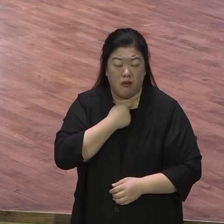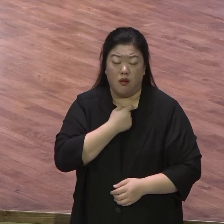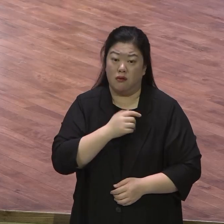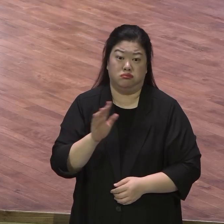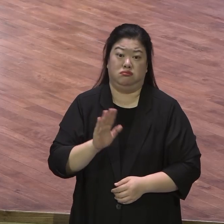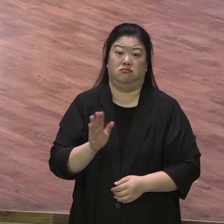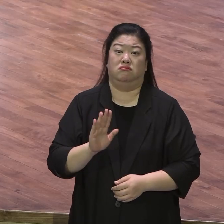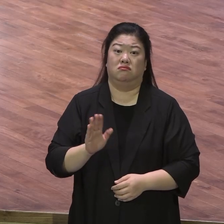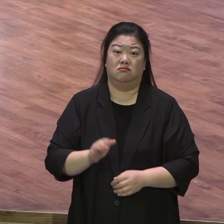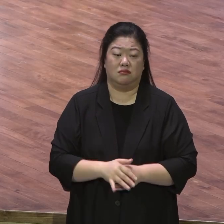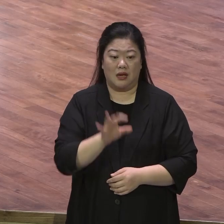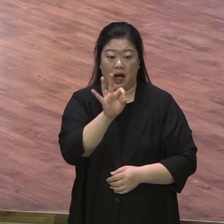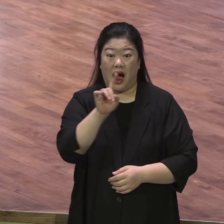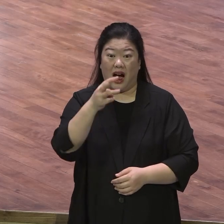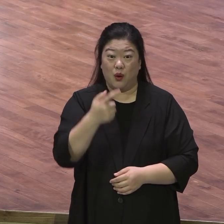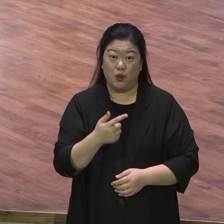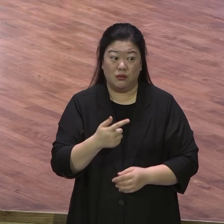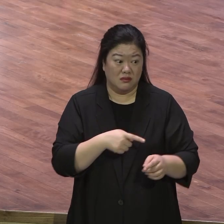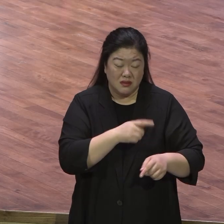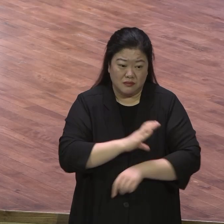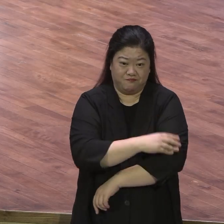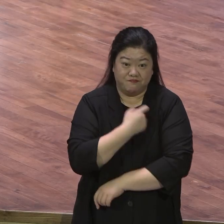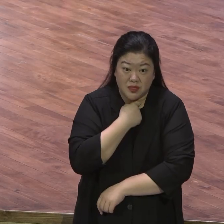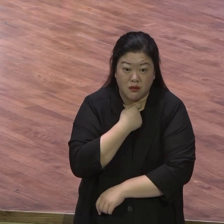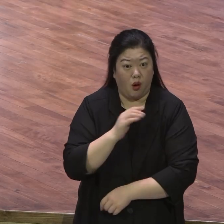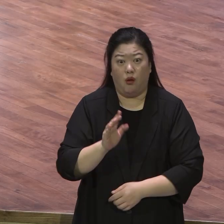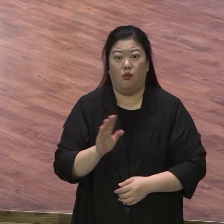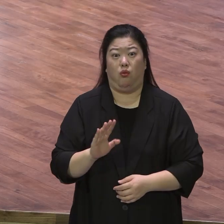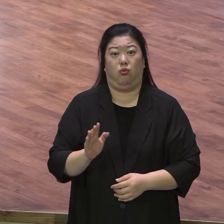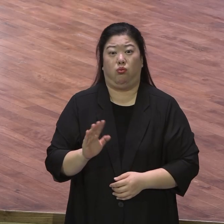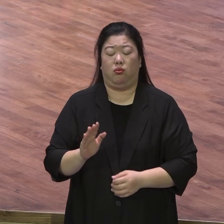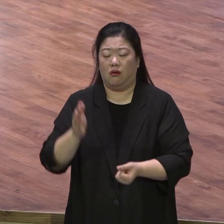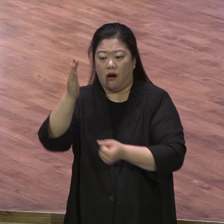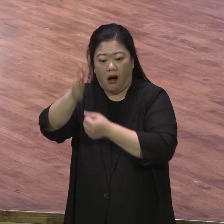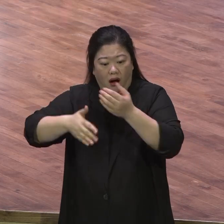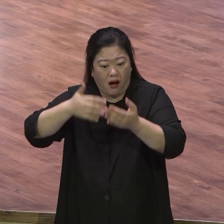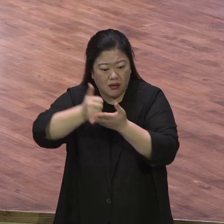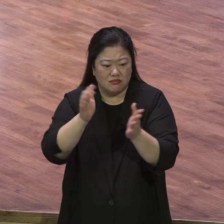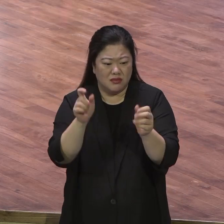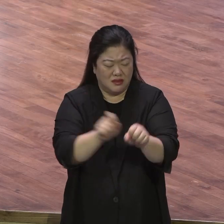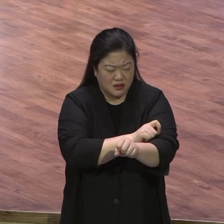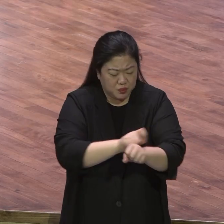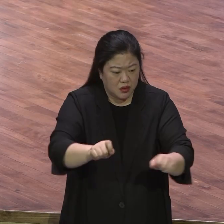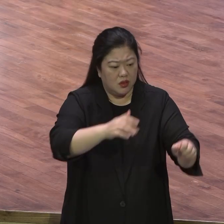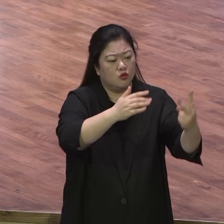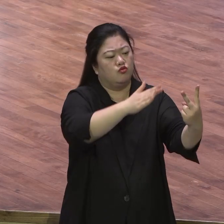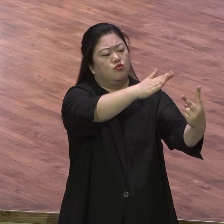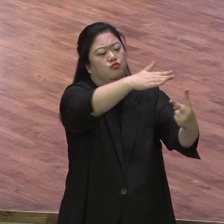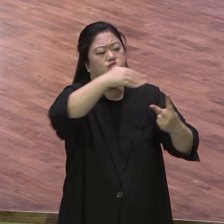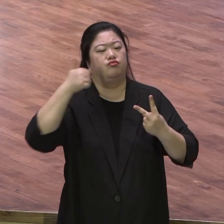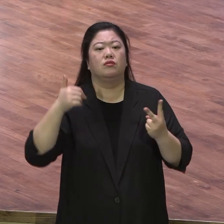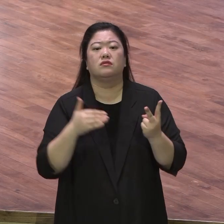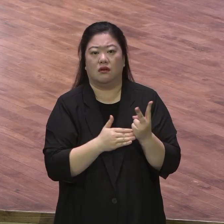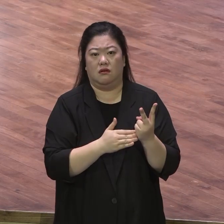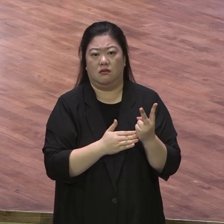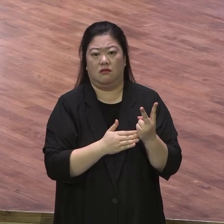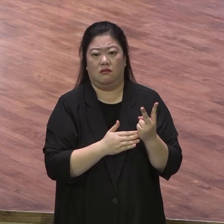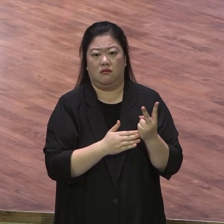하나님의 말씀 따라서 하나님의 지시에 따라서 모세와 아론은 그들 스스로 이스라엘